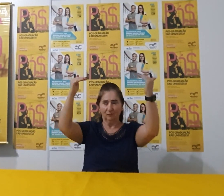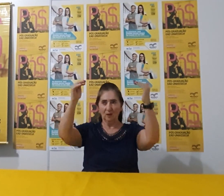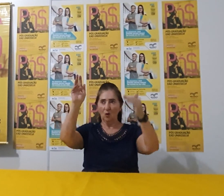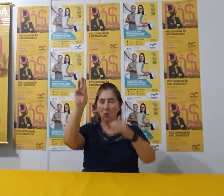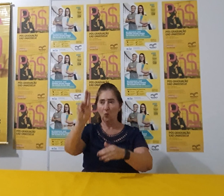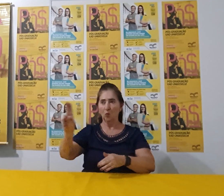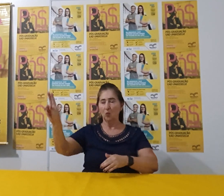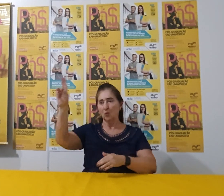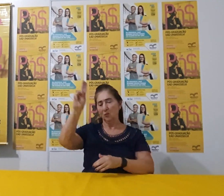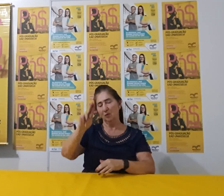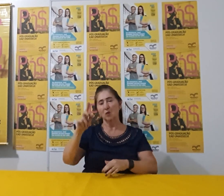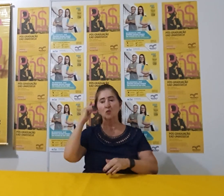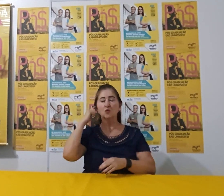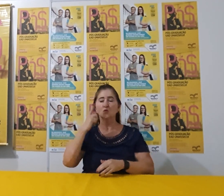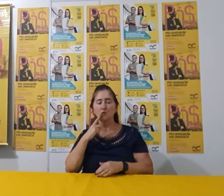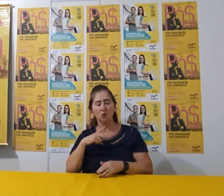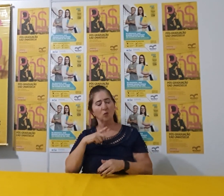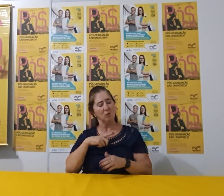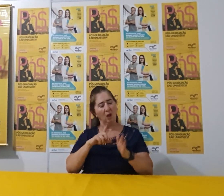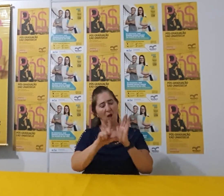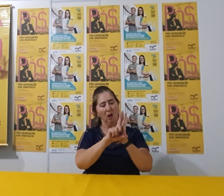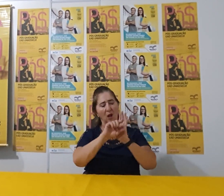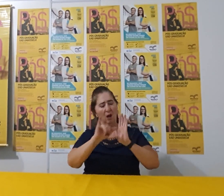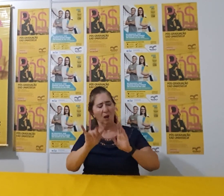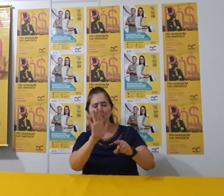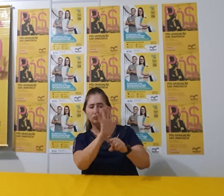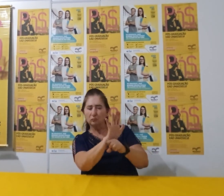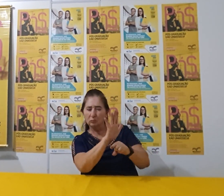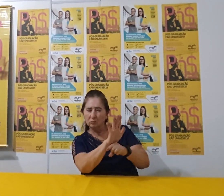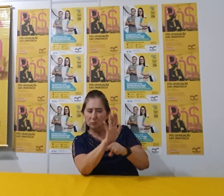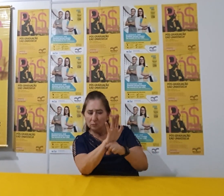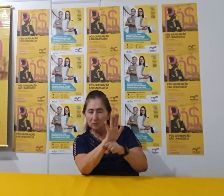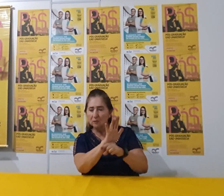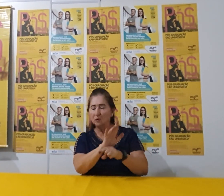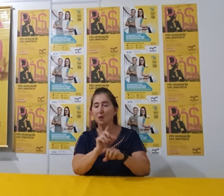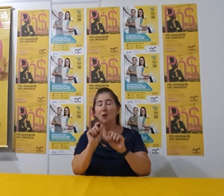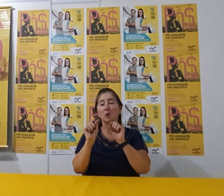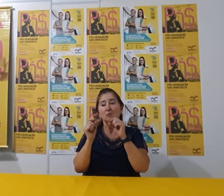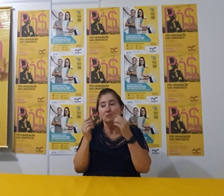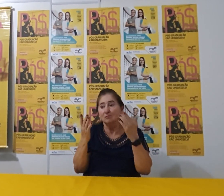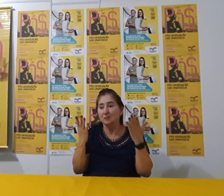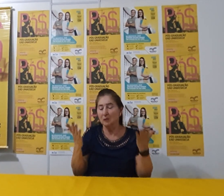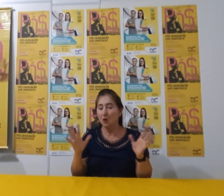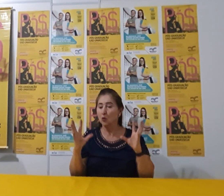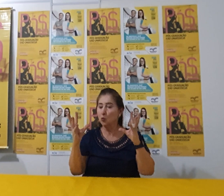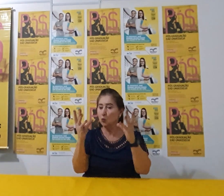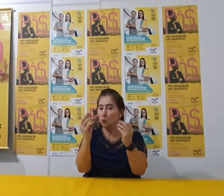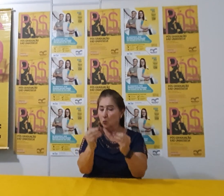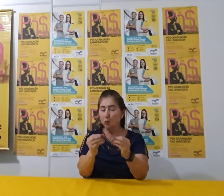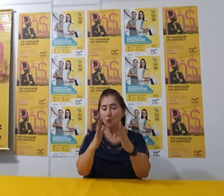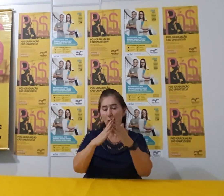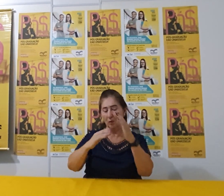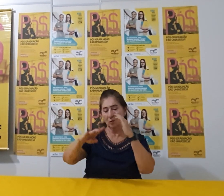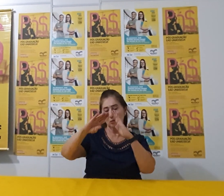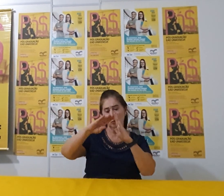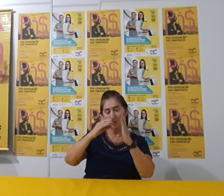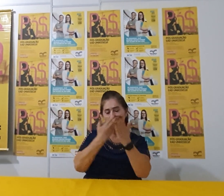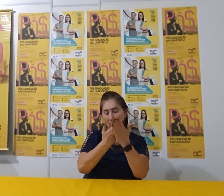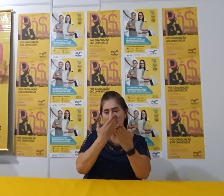possui amparo legal. Sendo assim, cabe às instituições de ensino cumprir o que a lei determina,